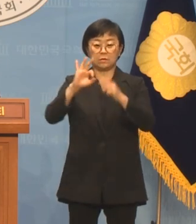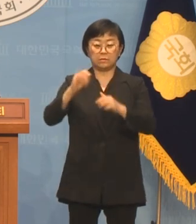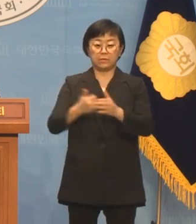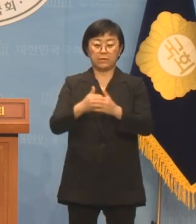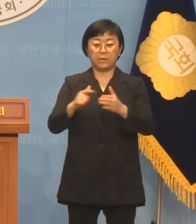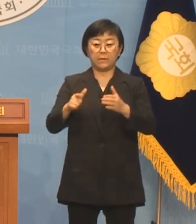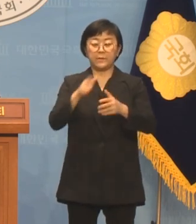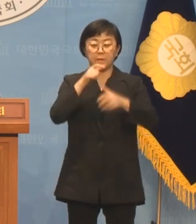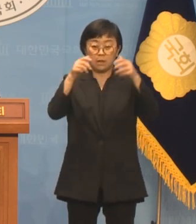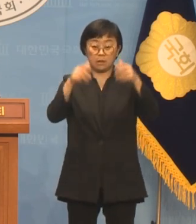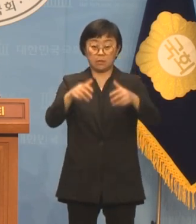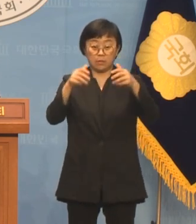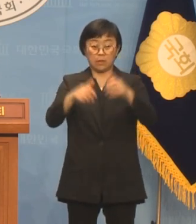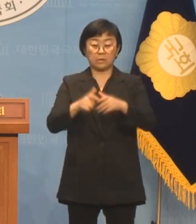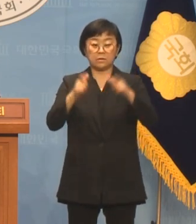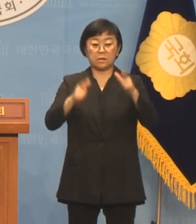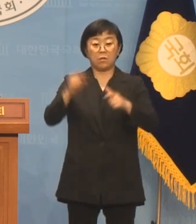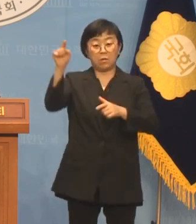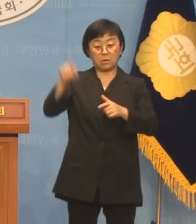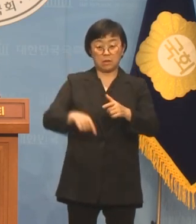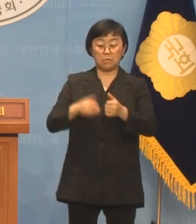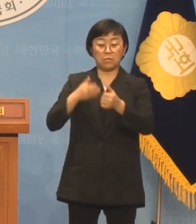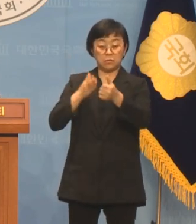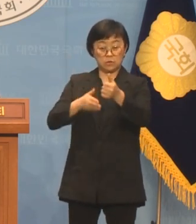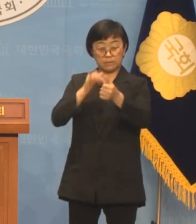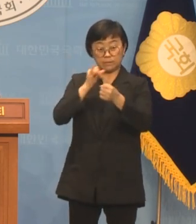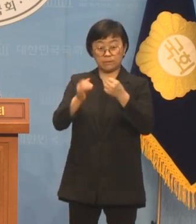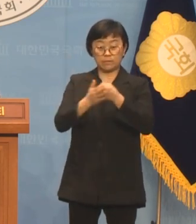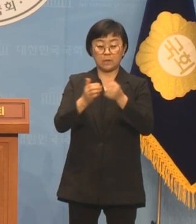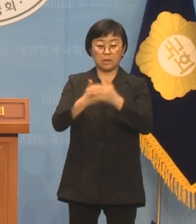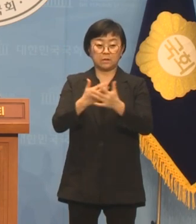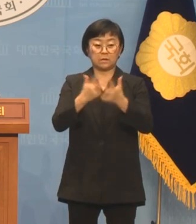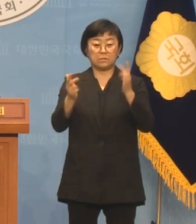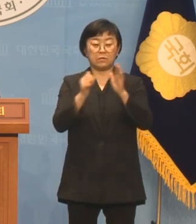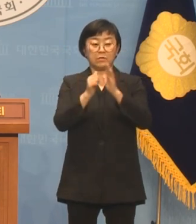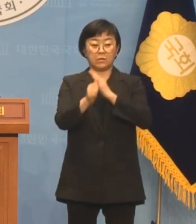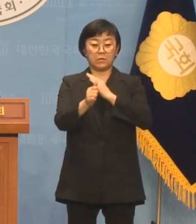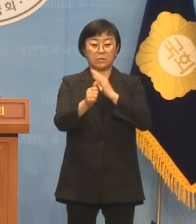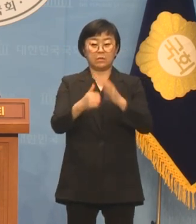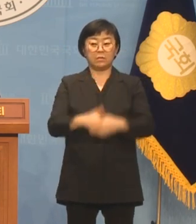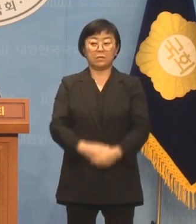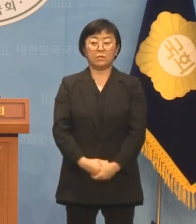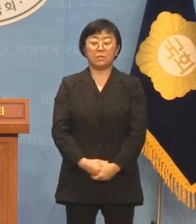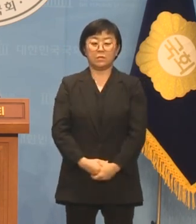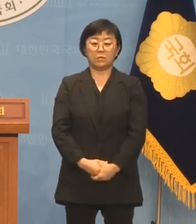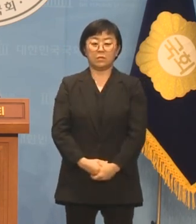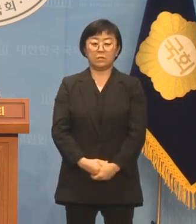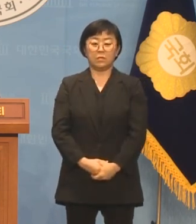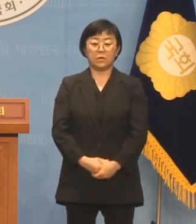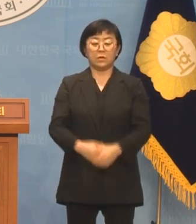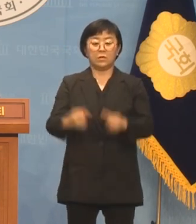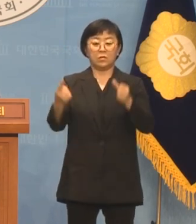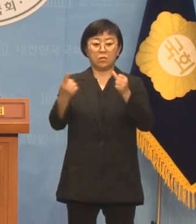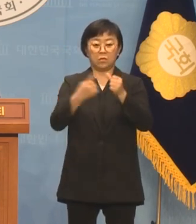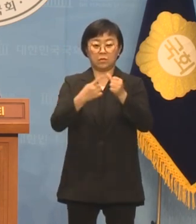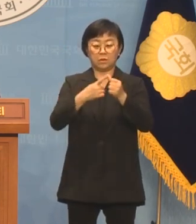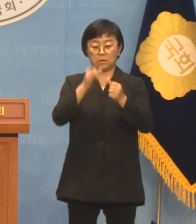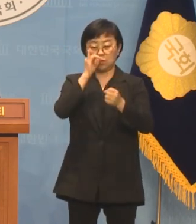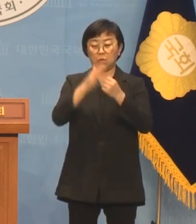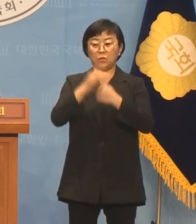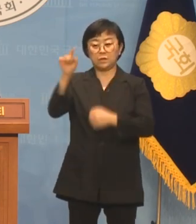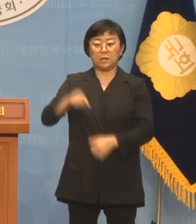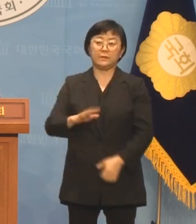수해 때에도 지역에 와달라는 저의 요청에 이재명 대표는 욕을 먹는다는 이유로